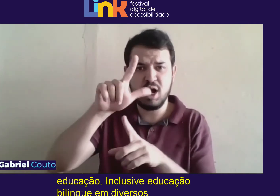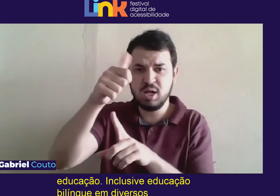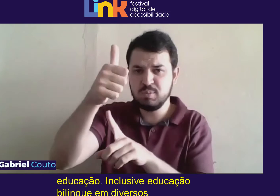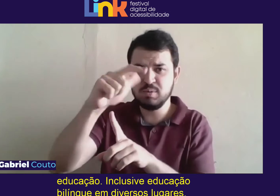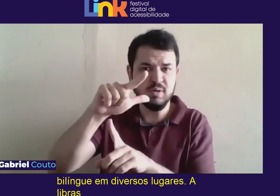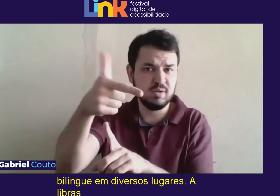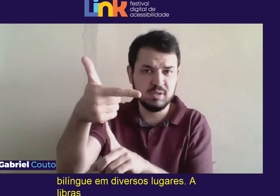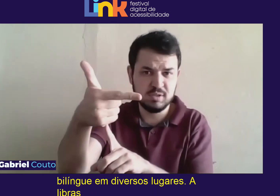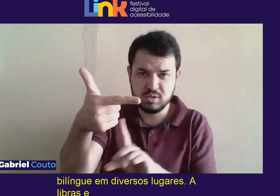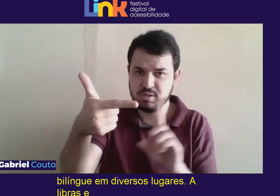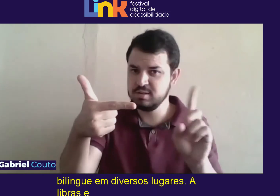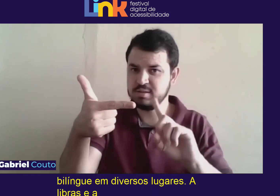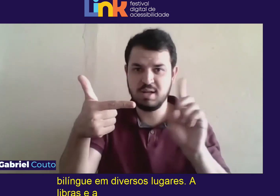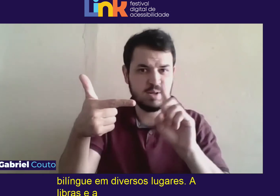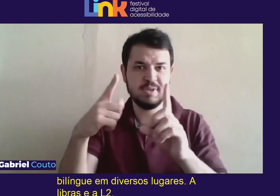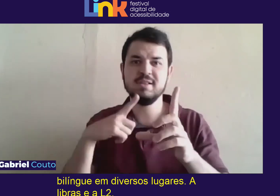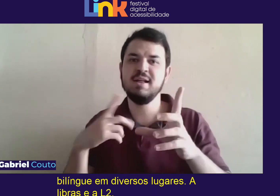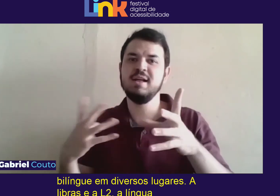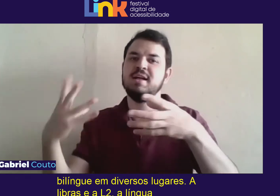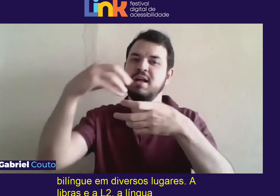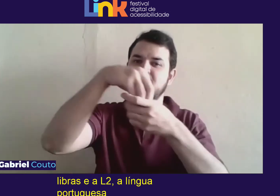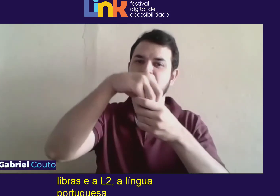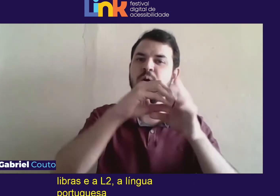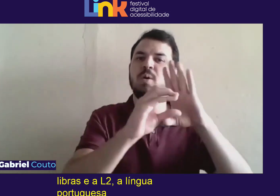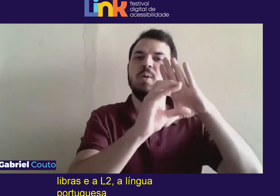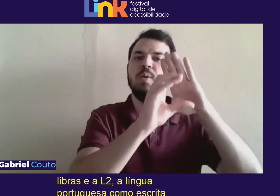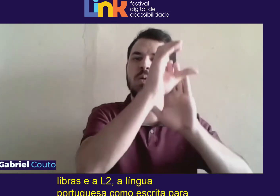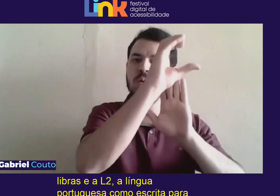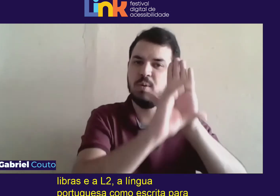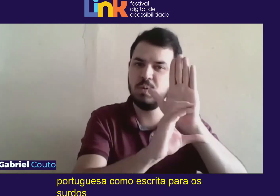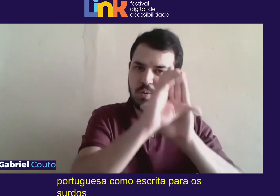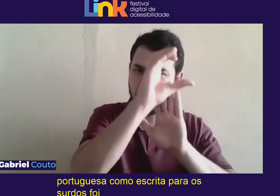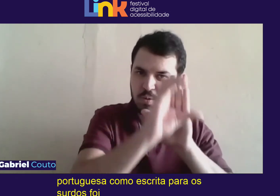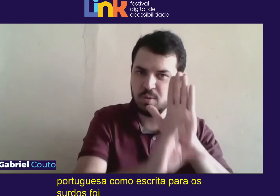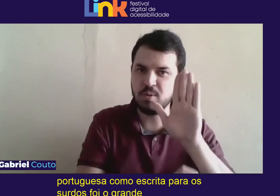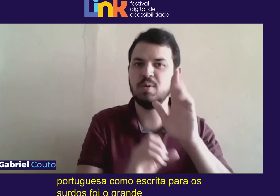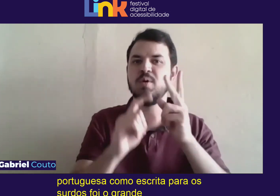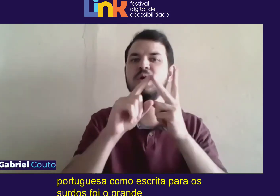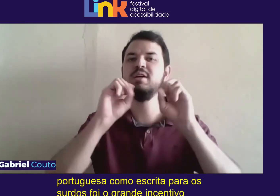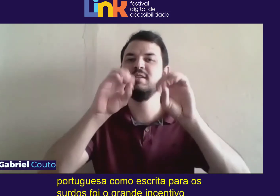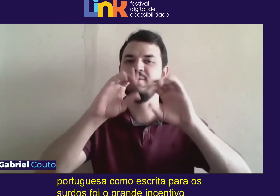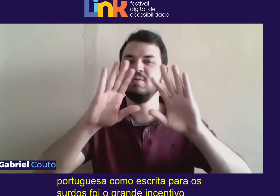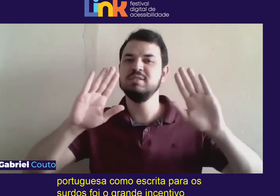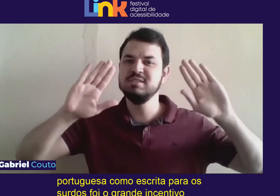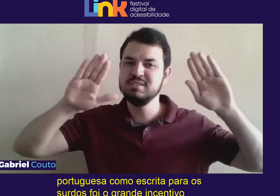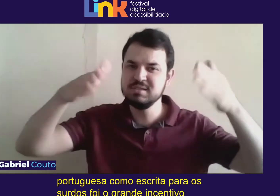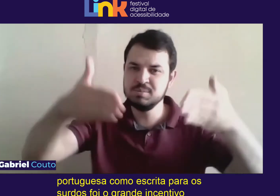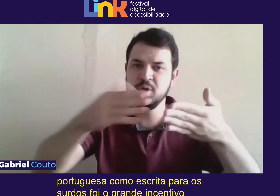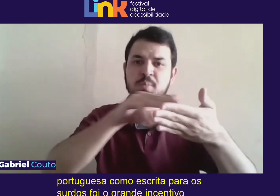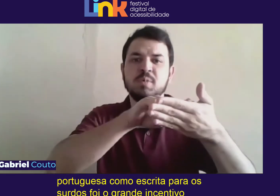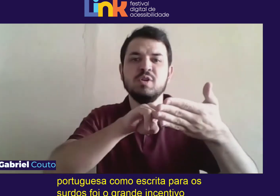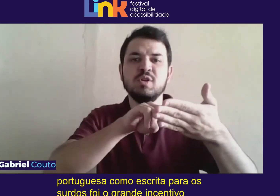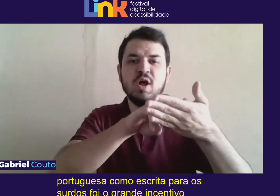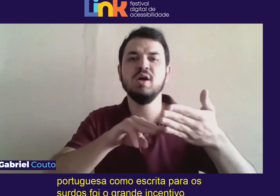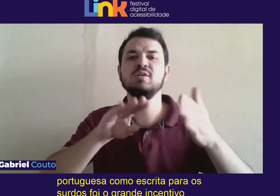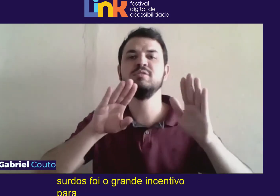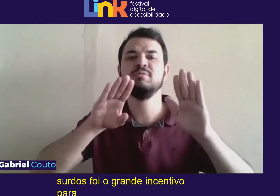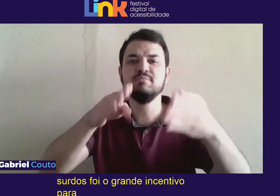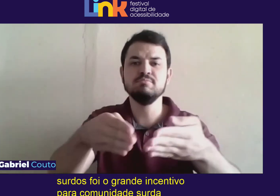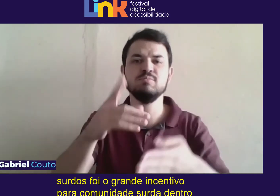foi um grande incentivo, né, para a comunidade surda dentro da educação. Então, dentro do currículo escolar,